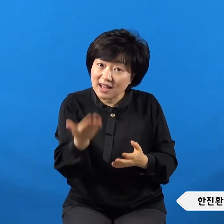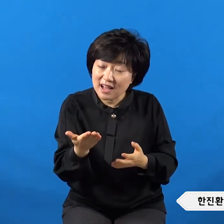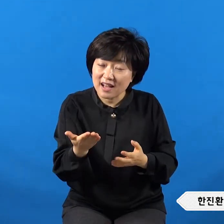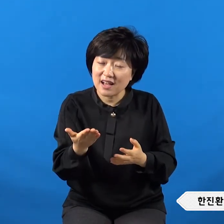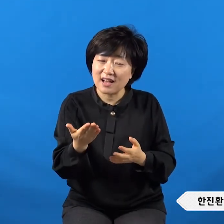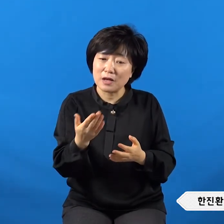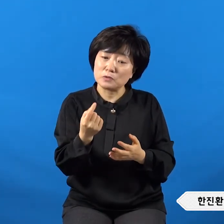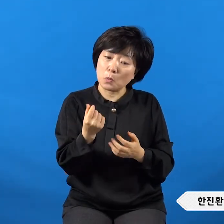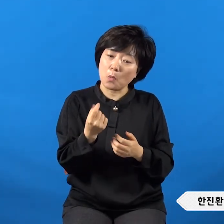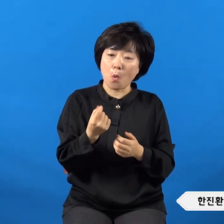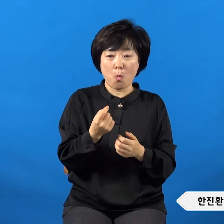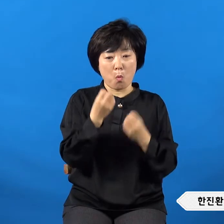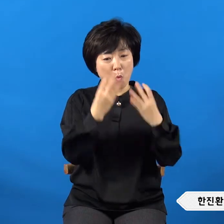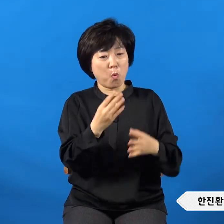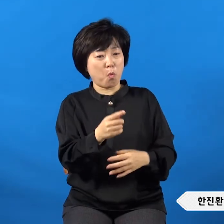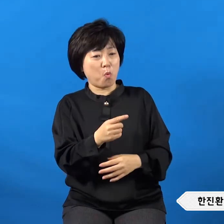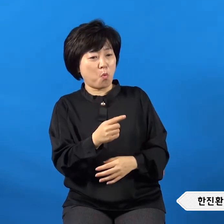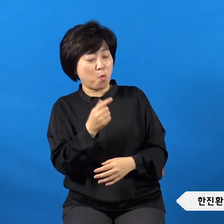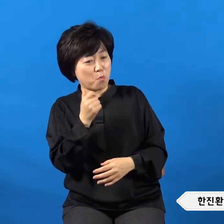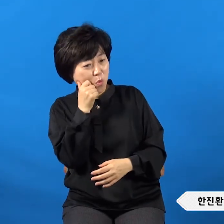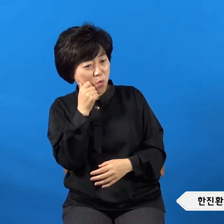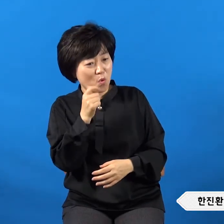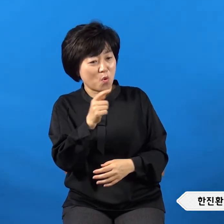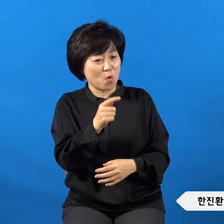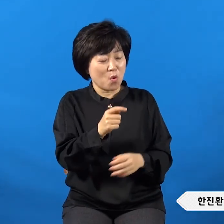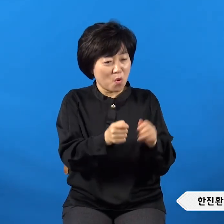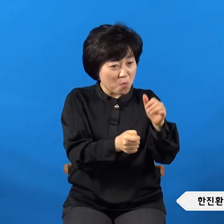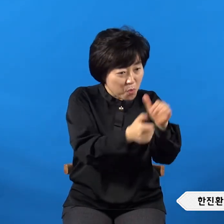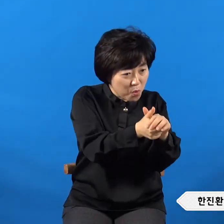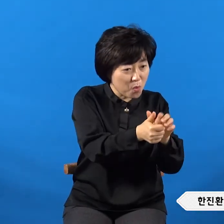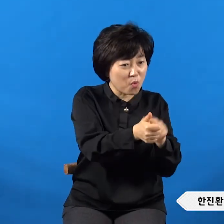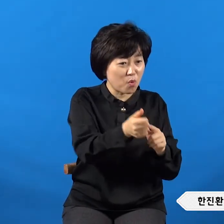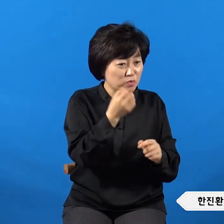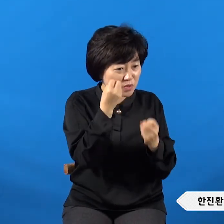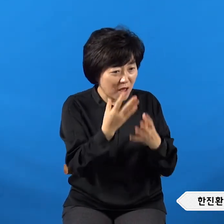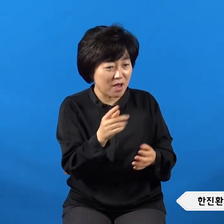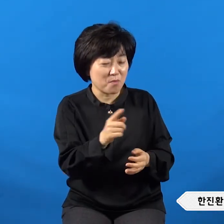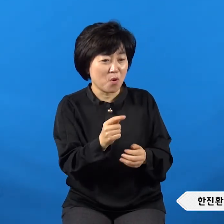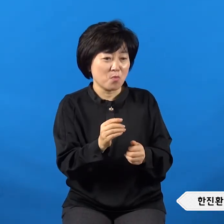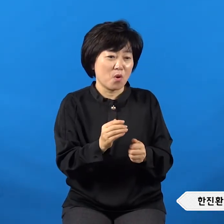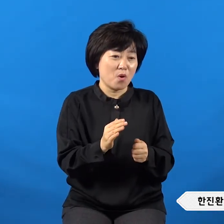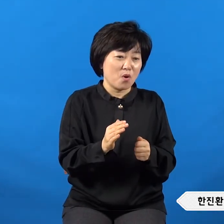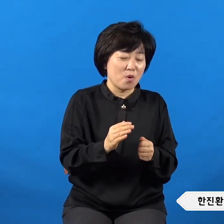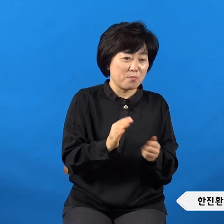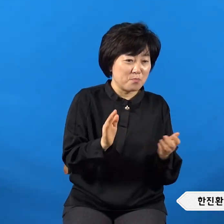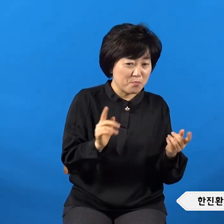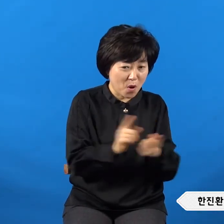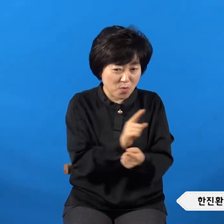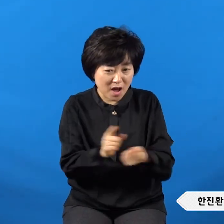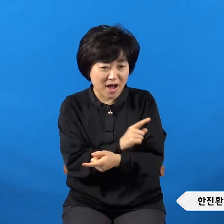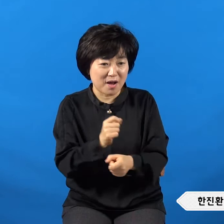조금이나마 위로가 될지 모르겠습니다. 사는 날 동안이라도 좀 변화도 있고 새로운 것도